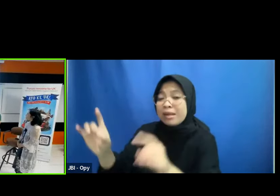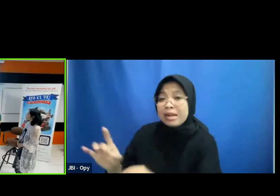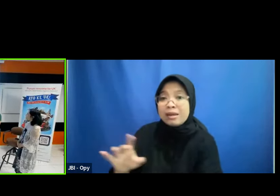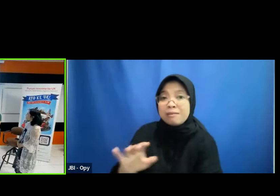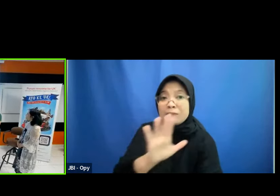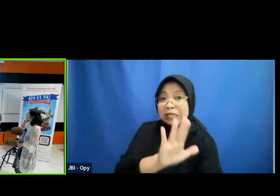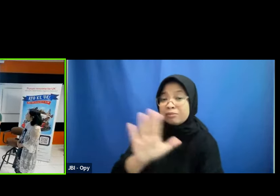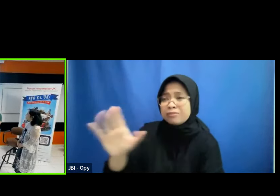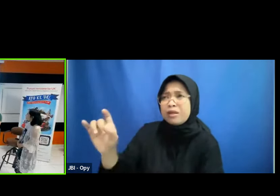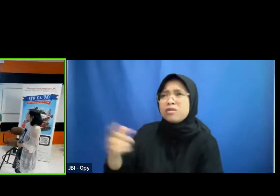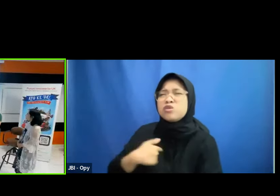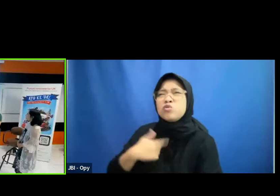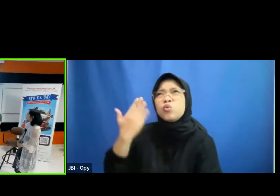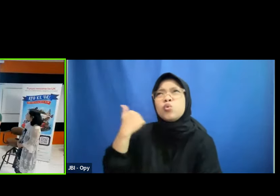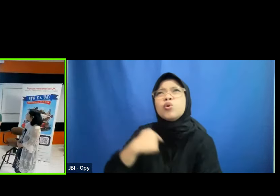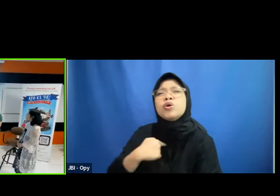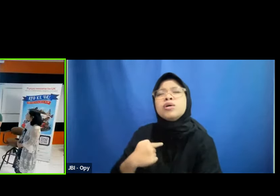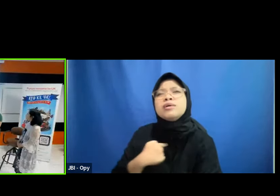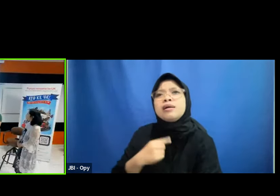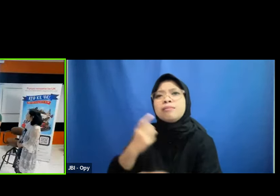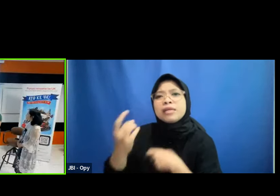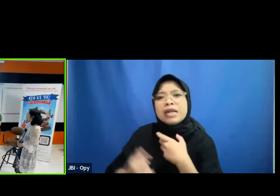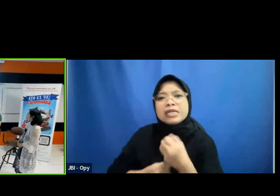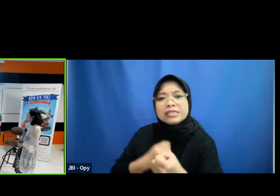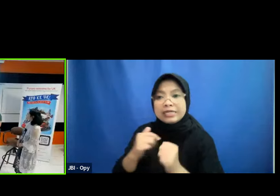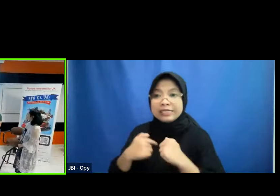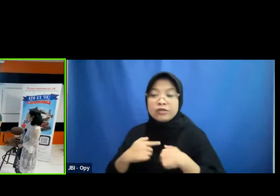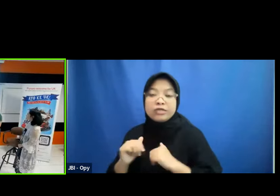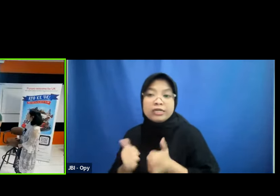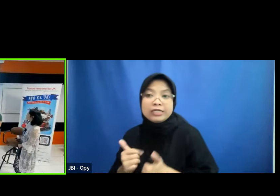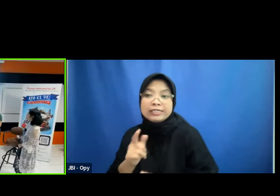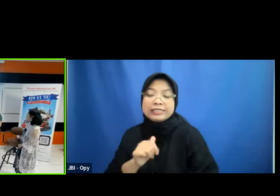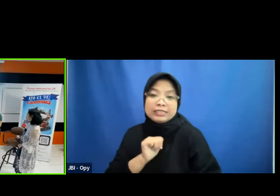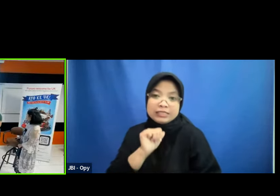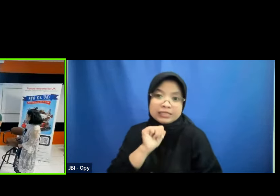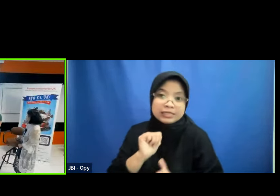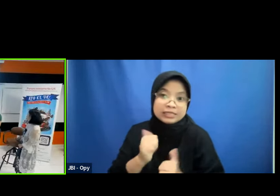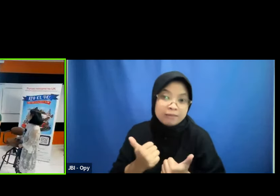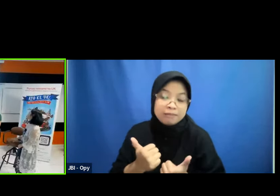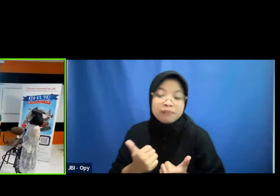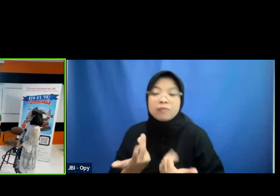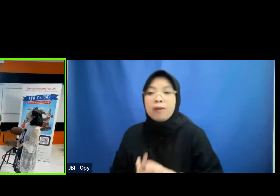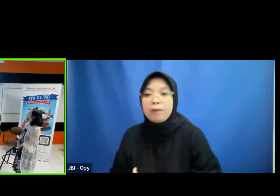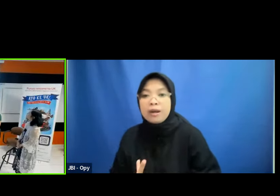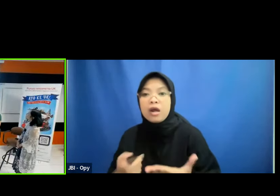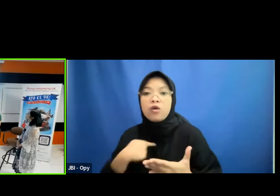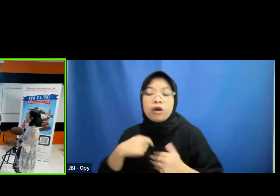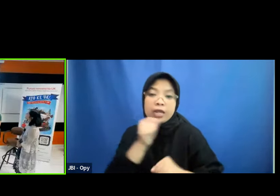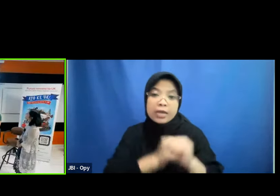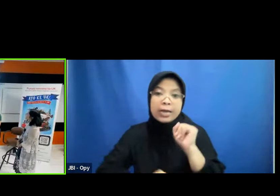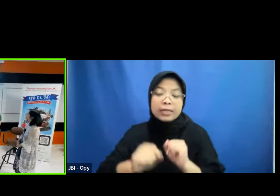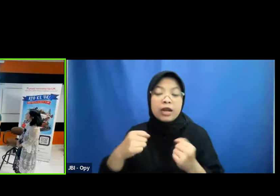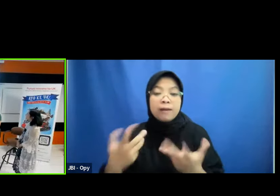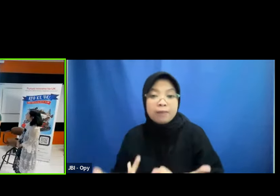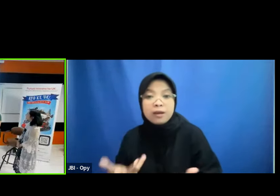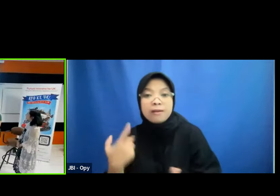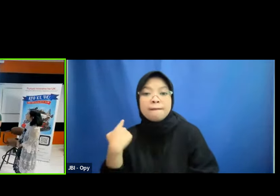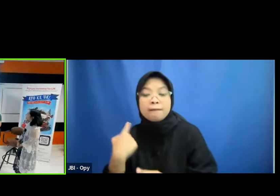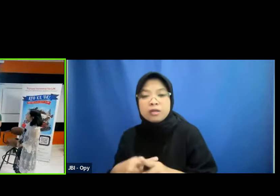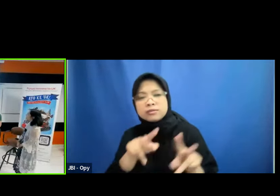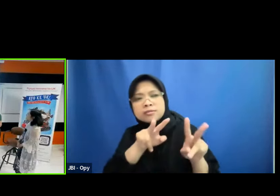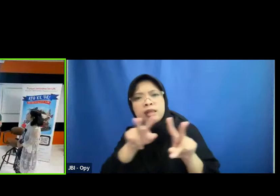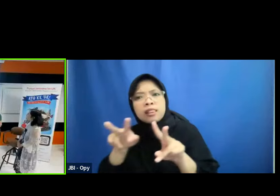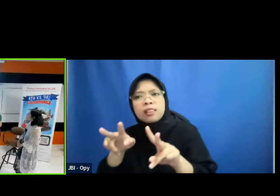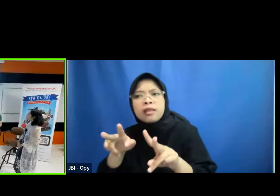wtu itu aku pengin jelasin e siapa diriku e nama Terus apa yang k lakuin terus juga apa yang ku liihat dari